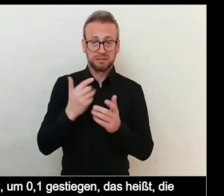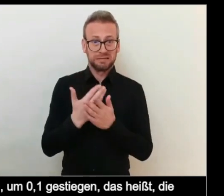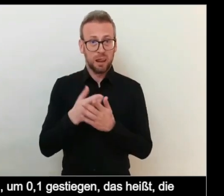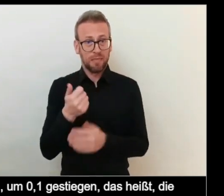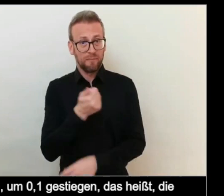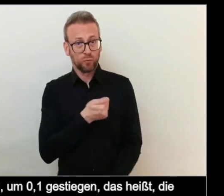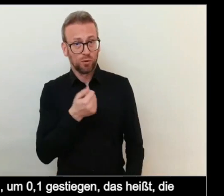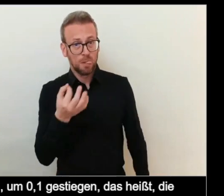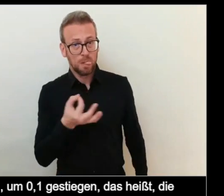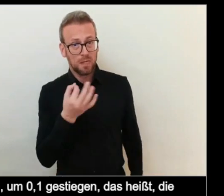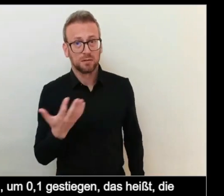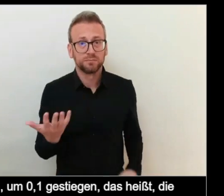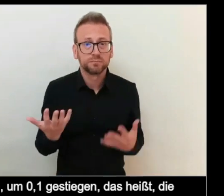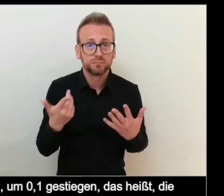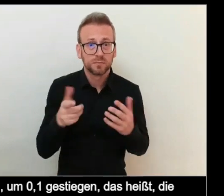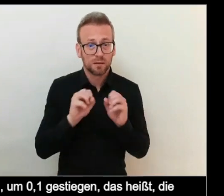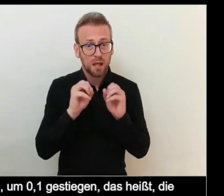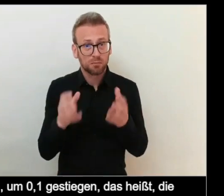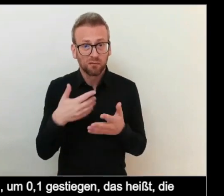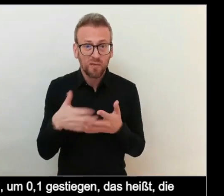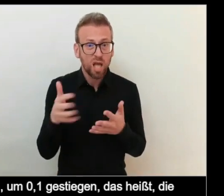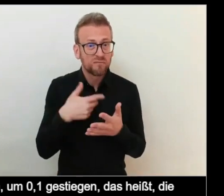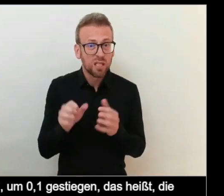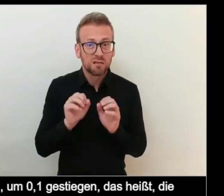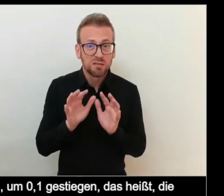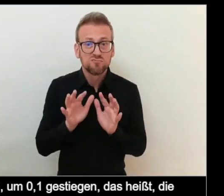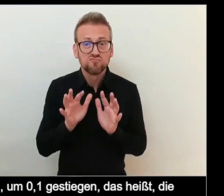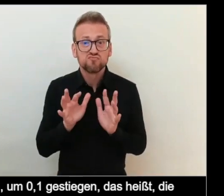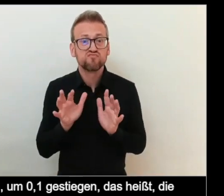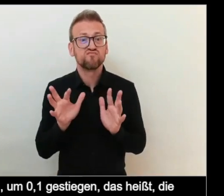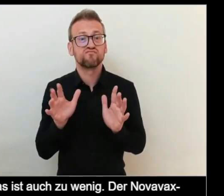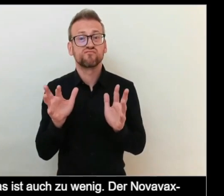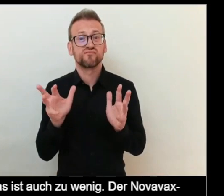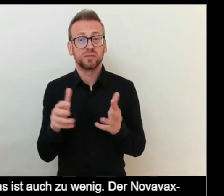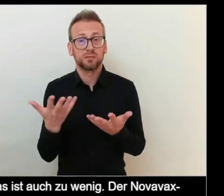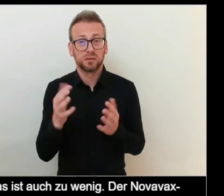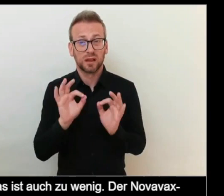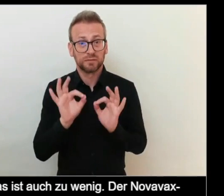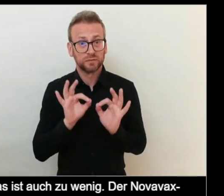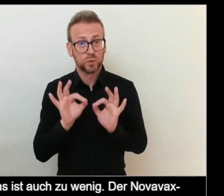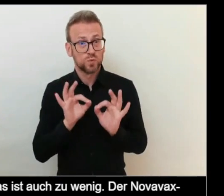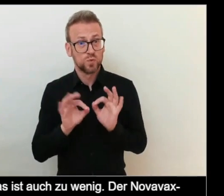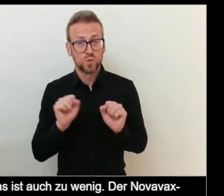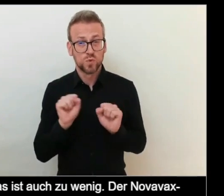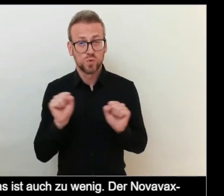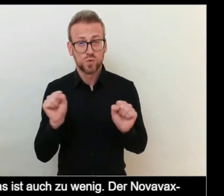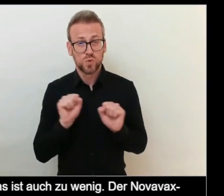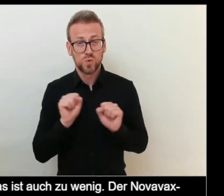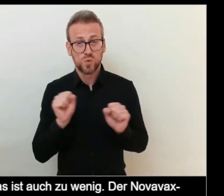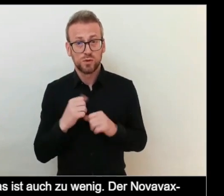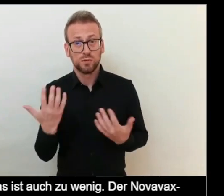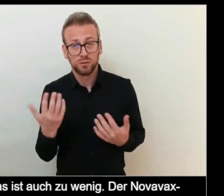der Ärzteschaft immer wieder geäußert werden, die sollten wir ernst nehmen. Daher heute auch im Kabinett ein dringender Appell des Gesundheitsministers,